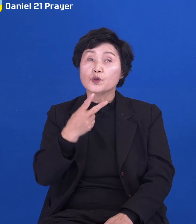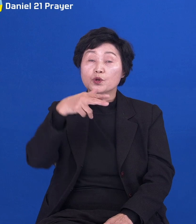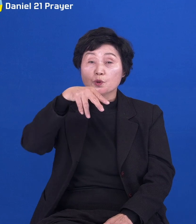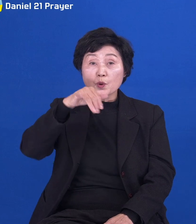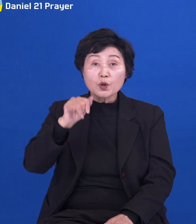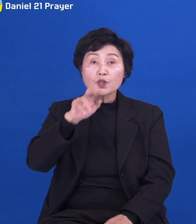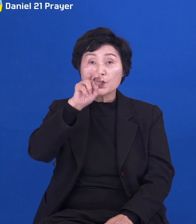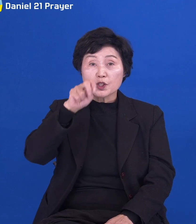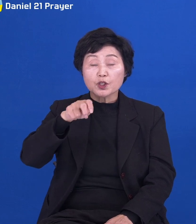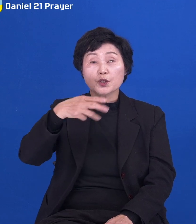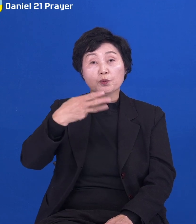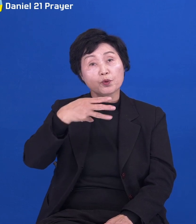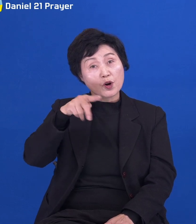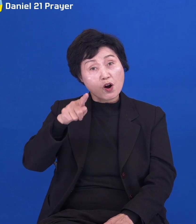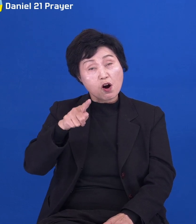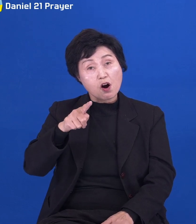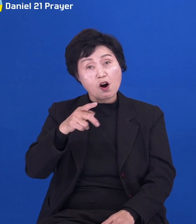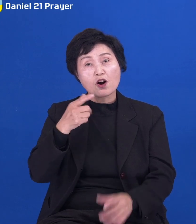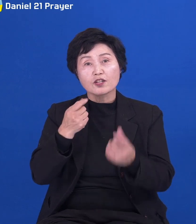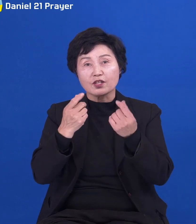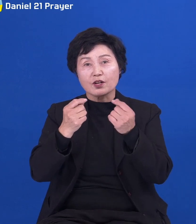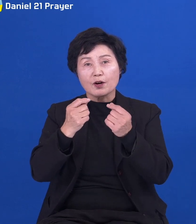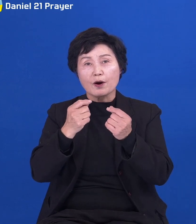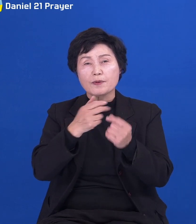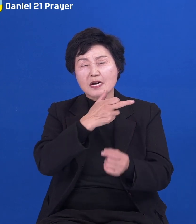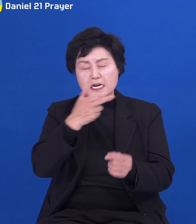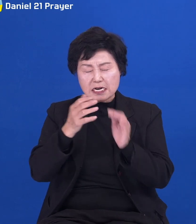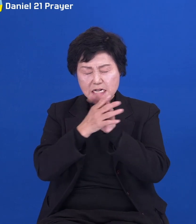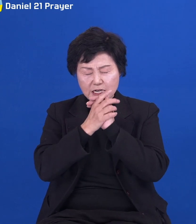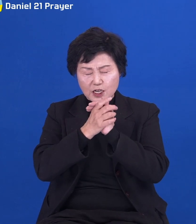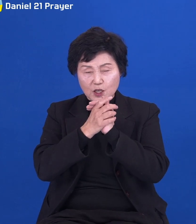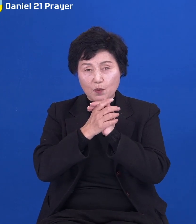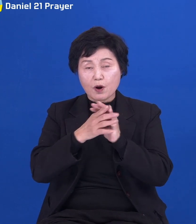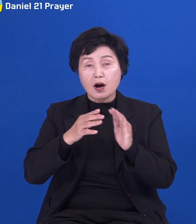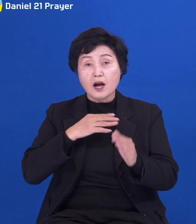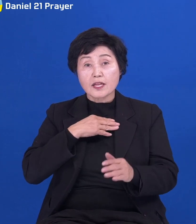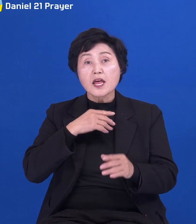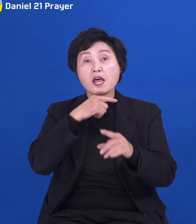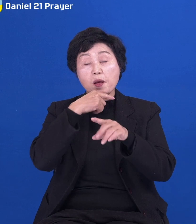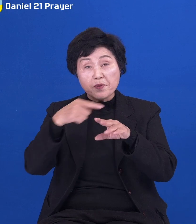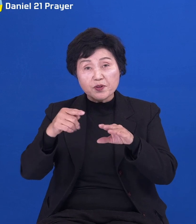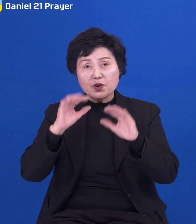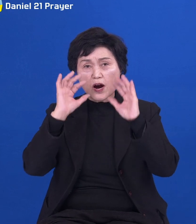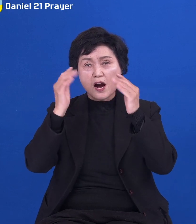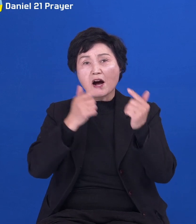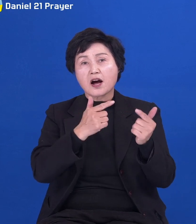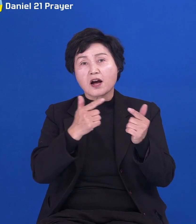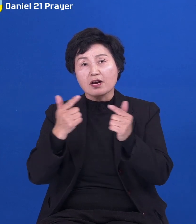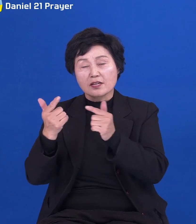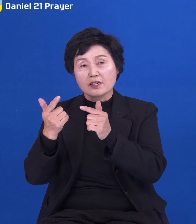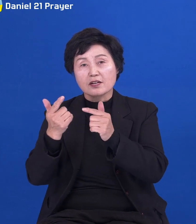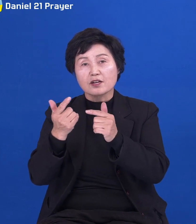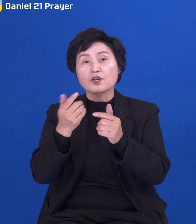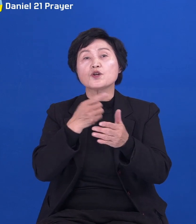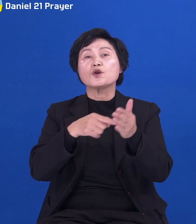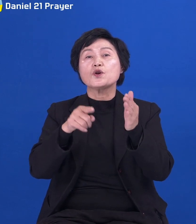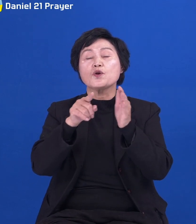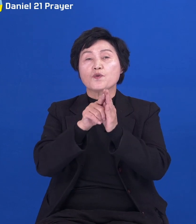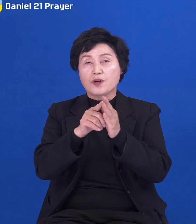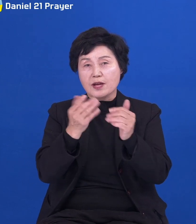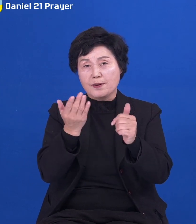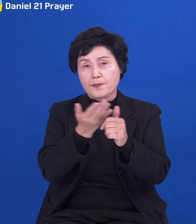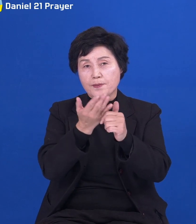기도와 하나님의 사랑으로 내 민족 북한의 어린아이들을 위해 기도하며 섬기는 주의 종이 되고 싶어요.